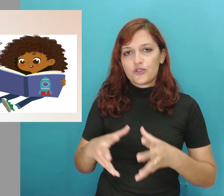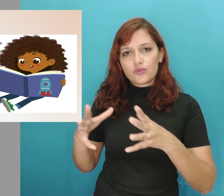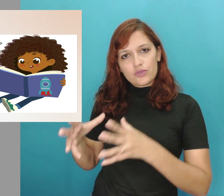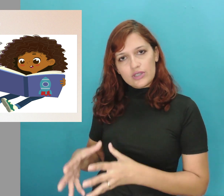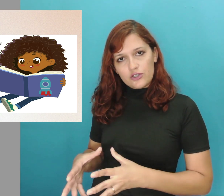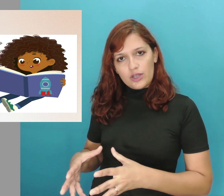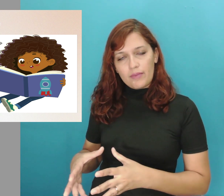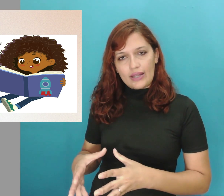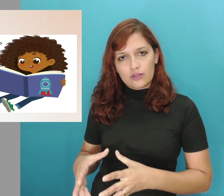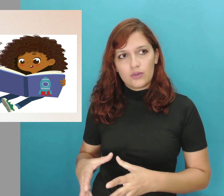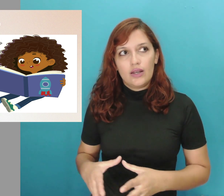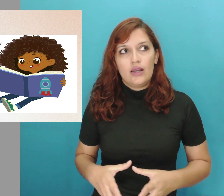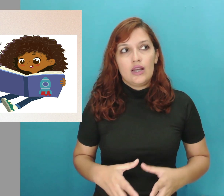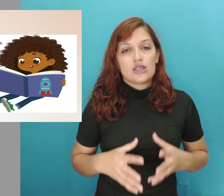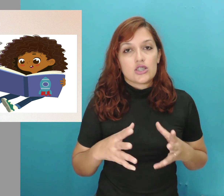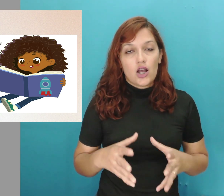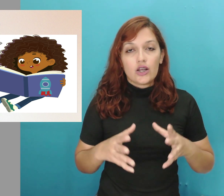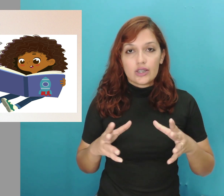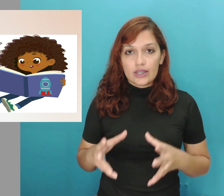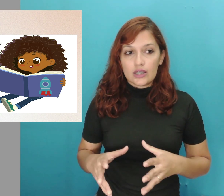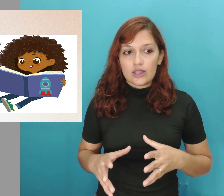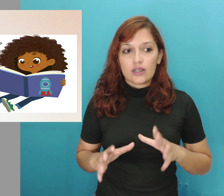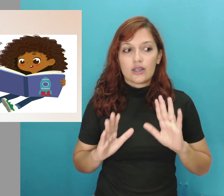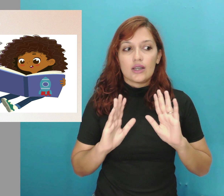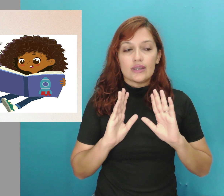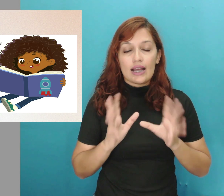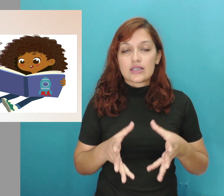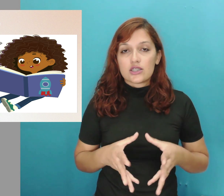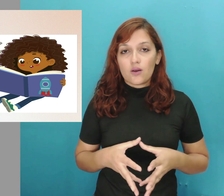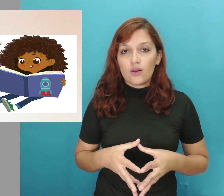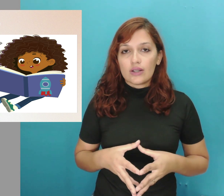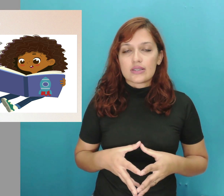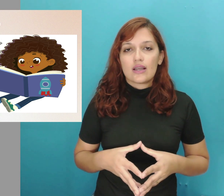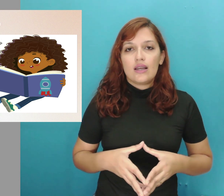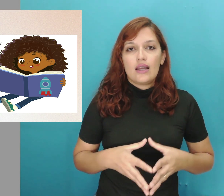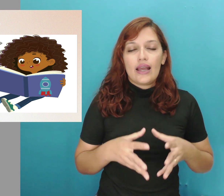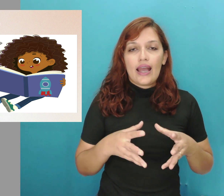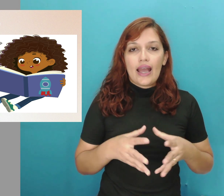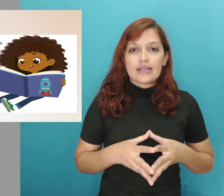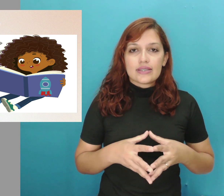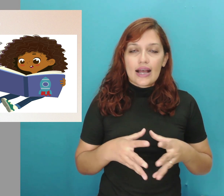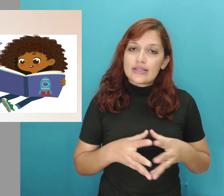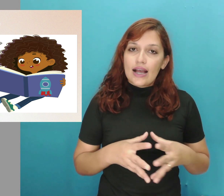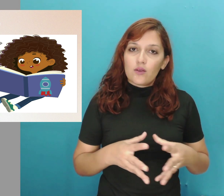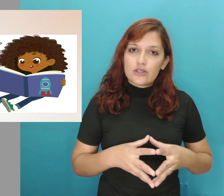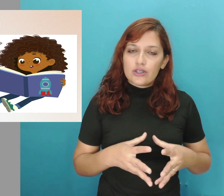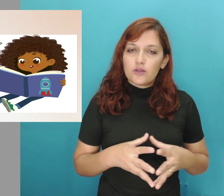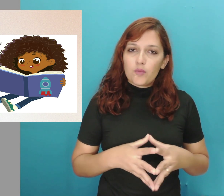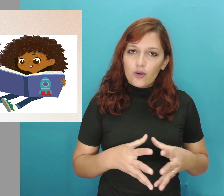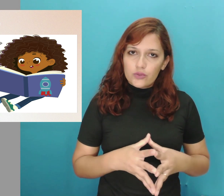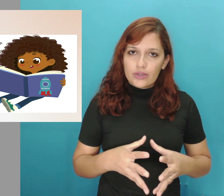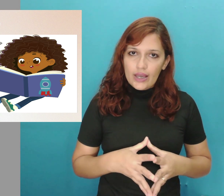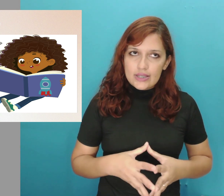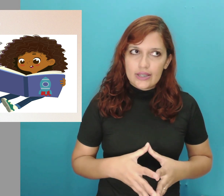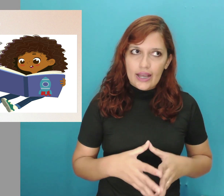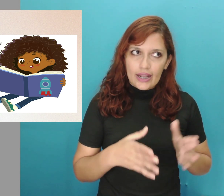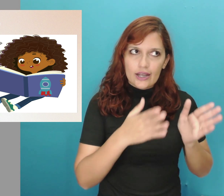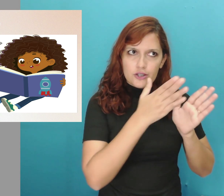estudo sistemático. Só que nas escolas, as aulas de língua portuguesa, né, aquela que a gente